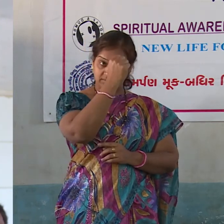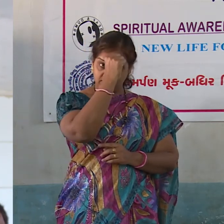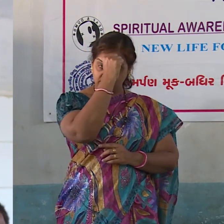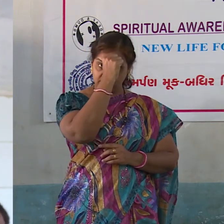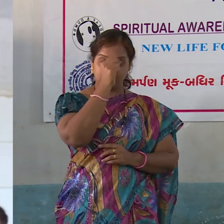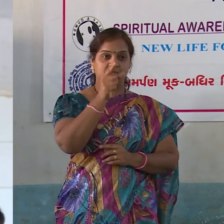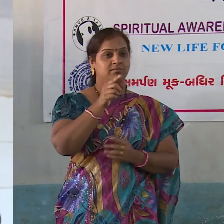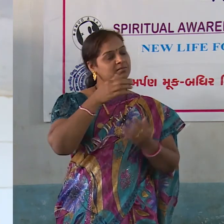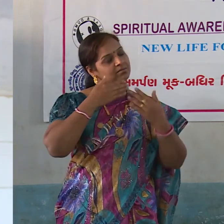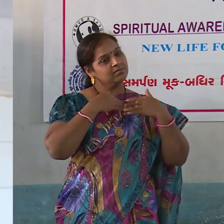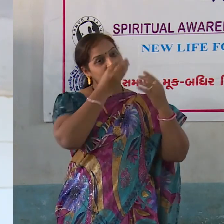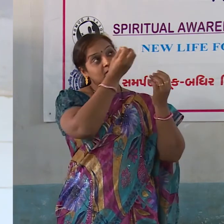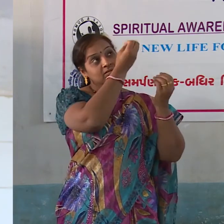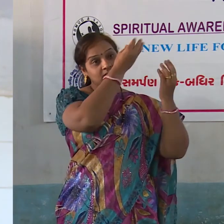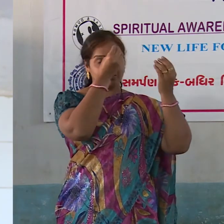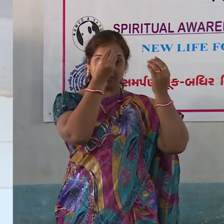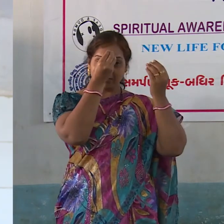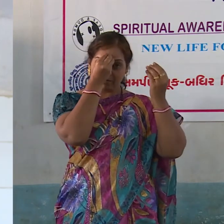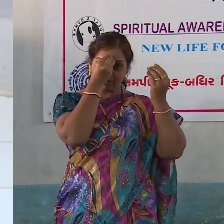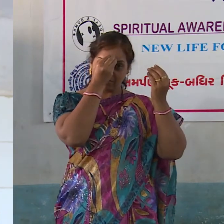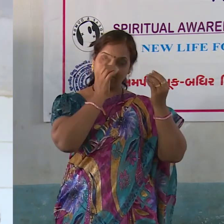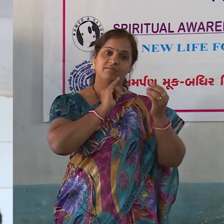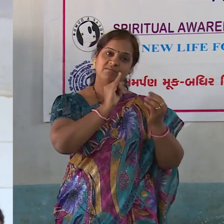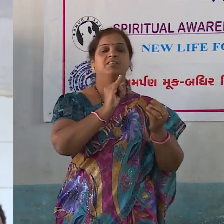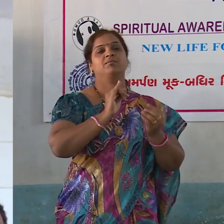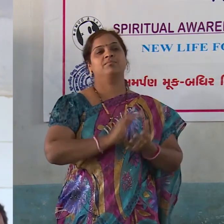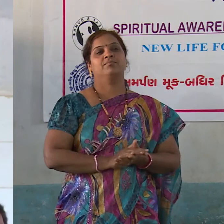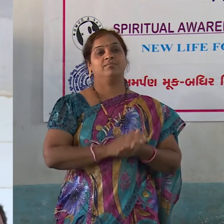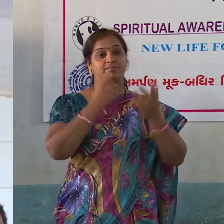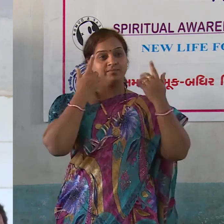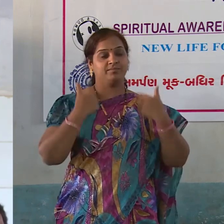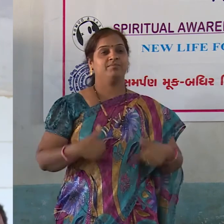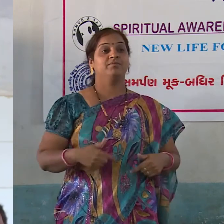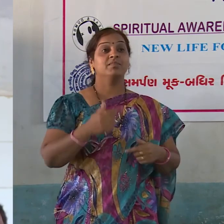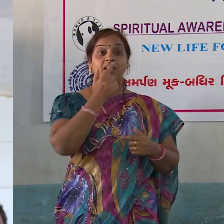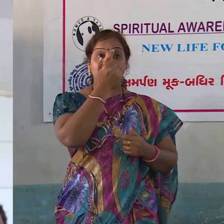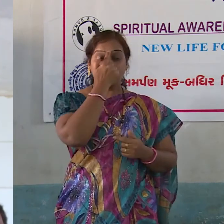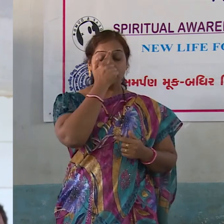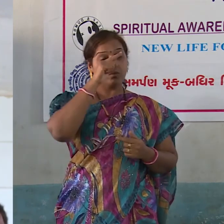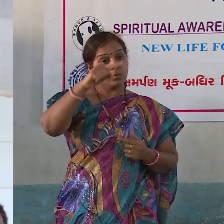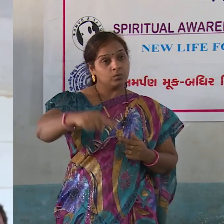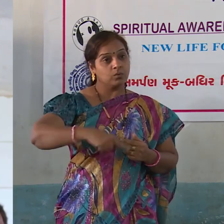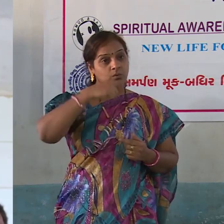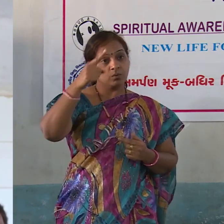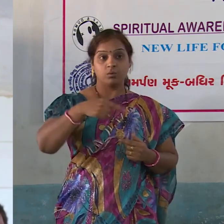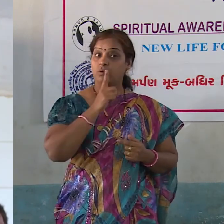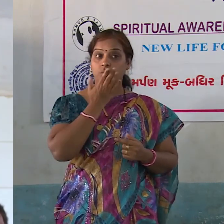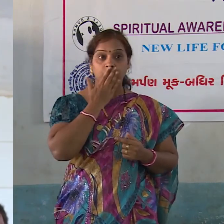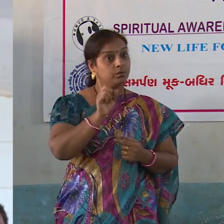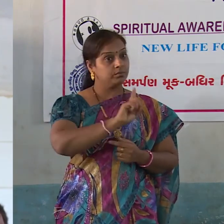वही आत्मा का शरीर में निवास स्थान है। आत्मा अजर अमर अविनाशी है,